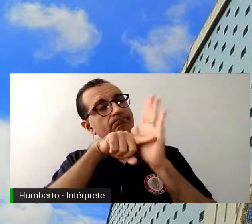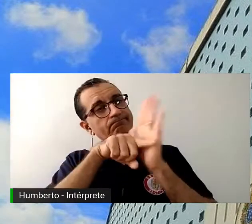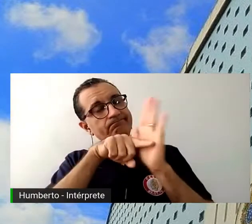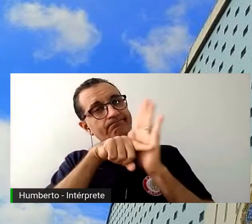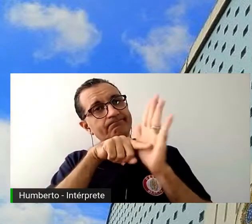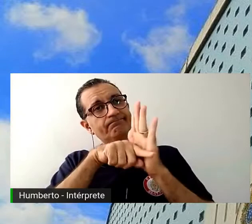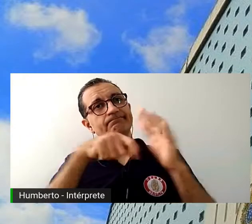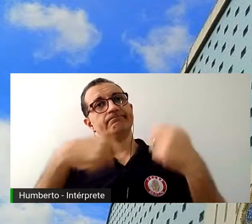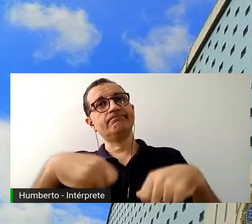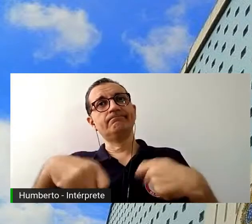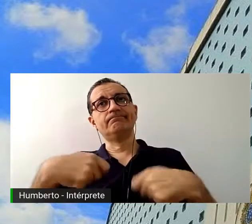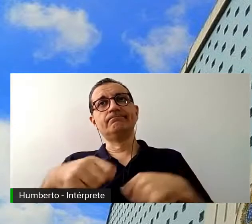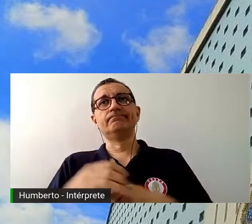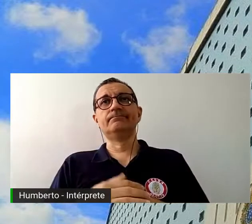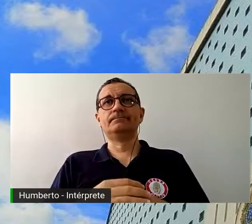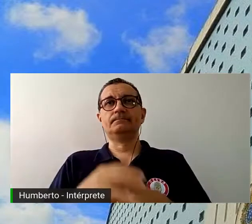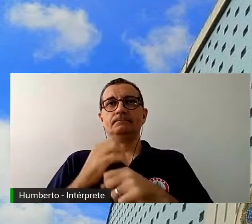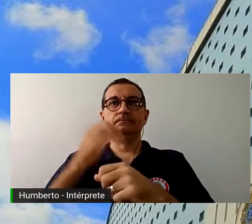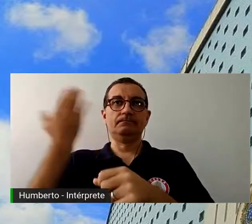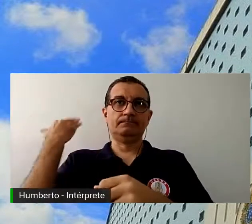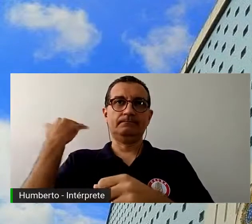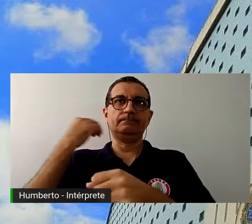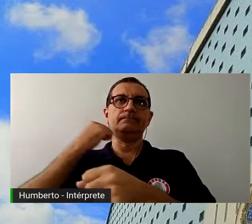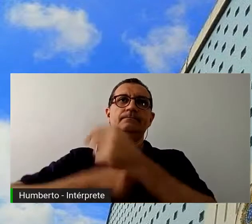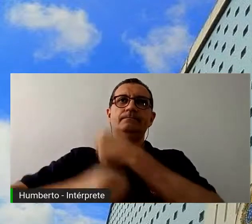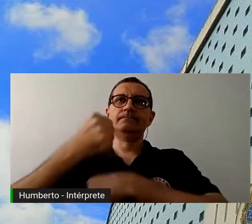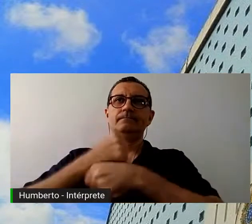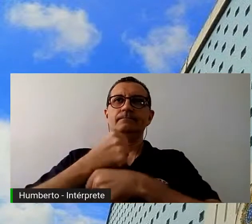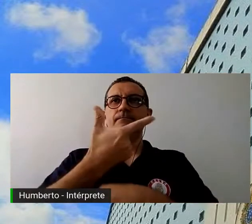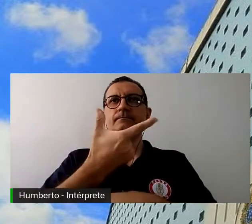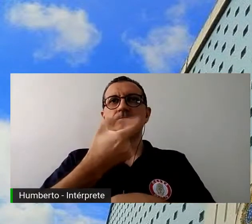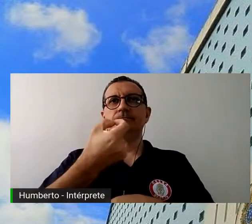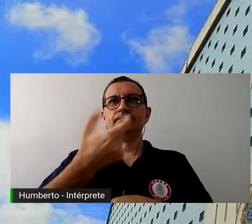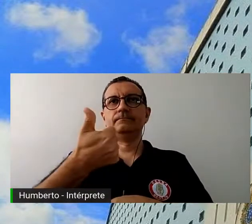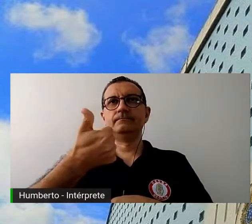adiante a partir de 2016, especialmente no governo Temer.